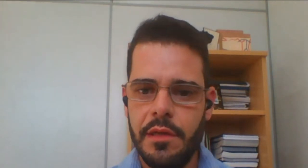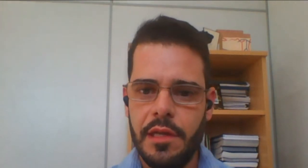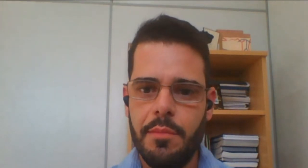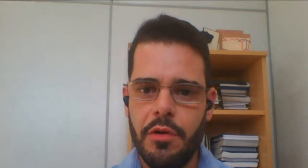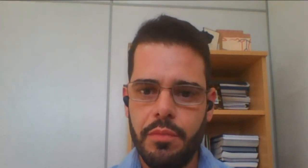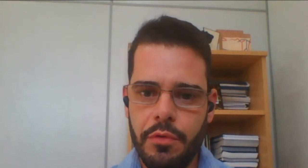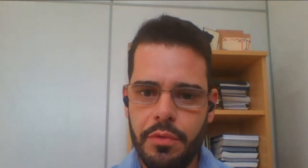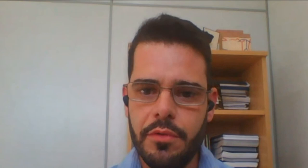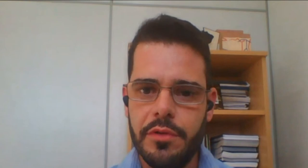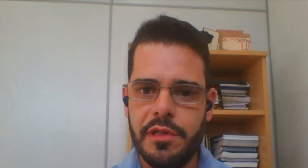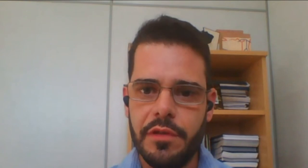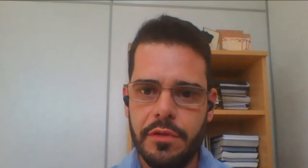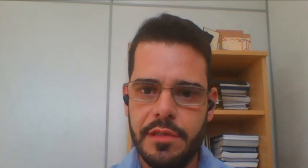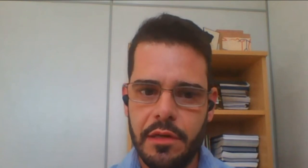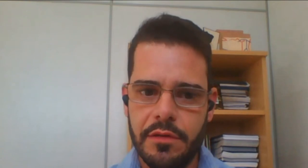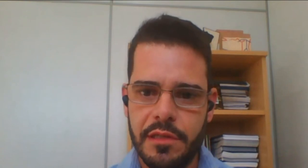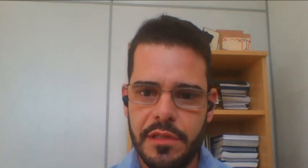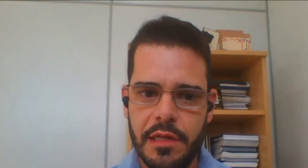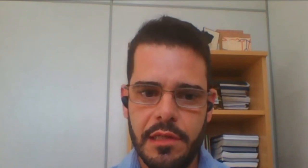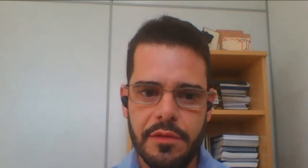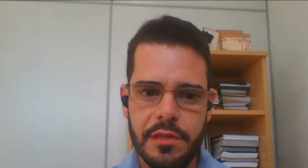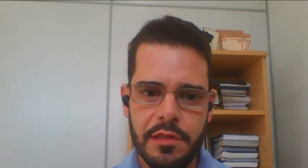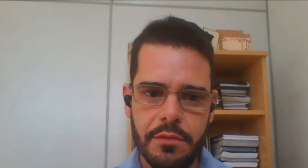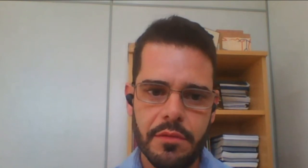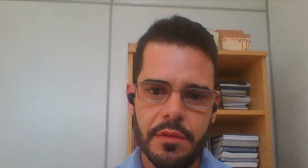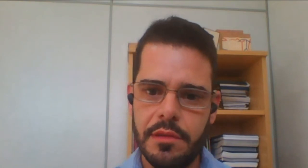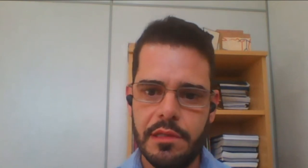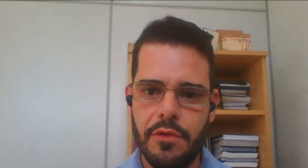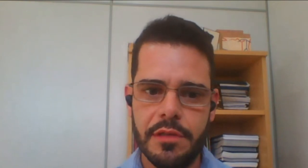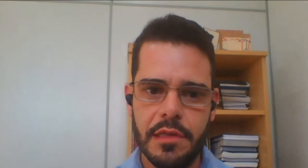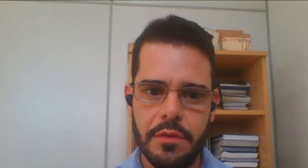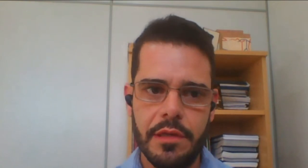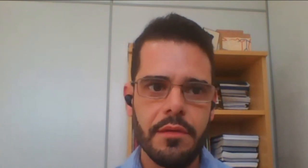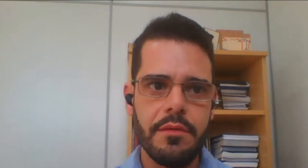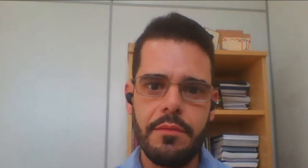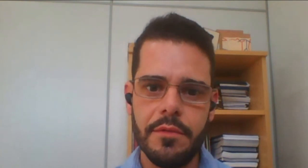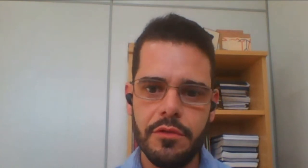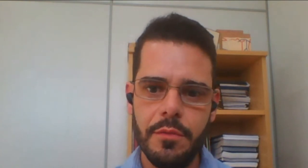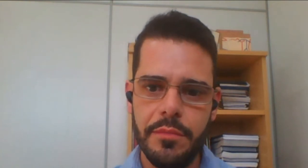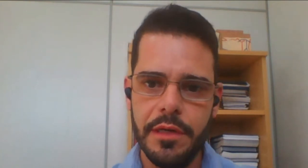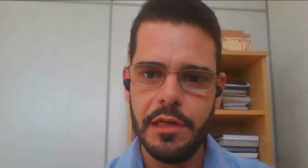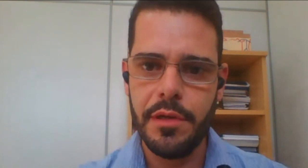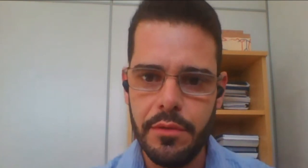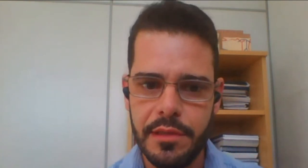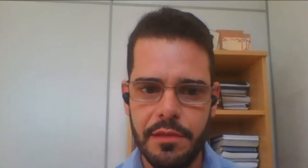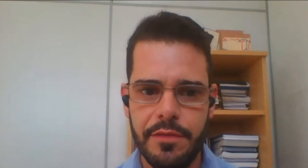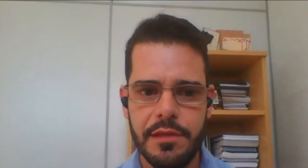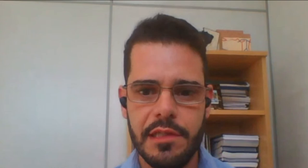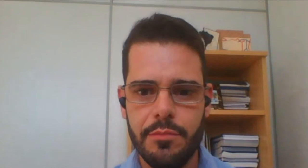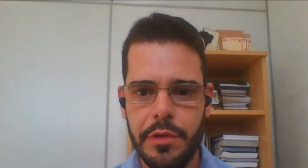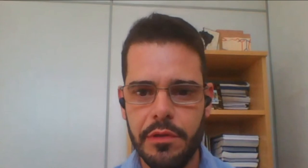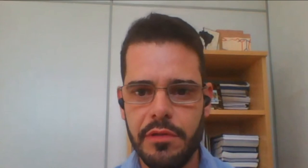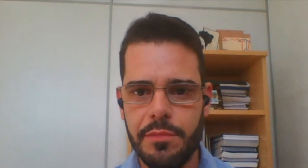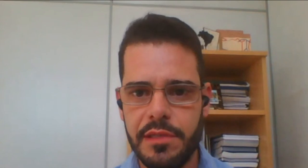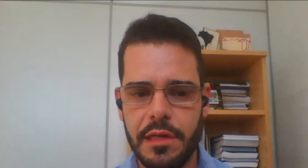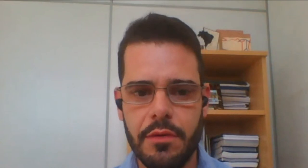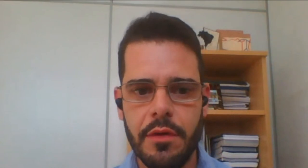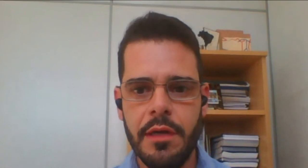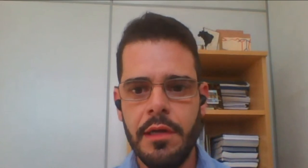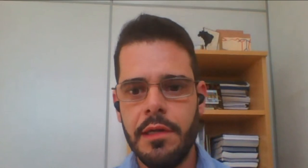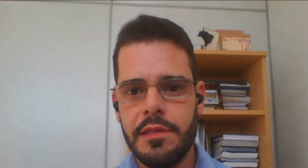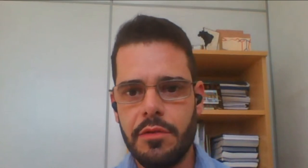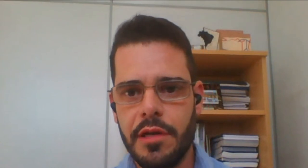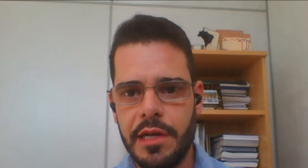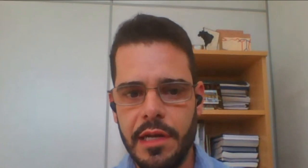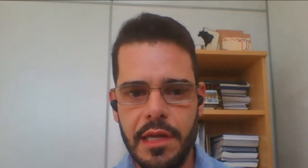de trabalho público, nossos servidores técnicos administrativos que estão se esforçando aí sobremaneira para conseguir fazer esse momento tão